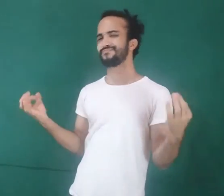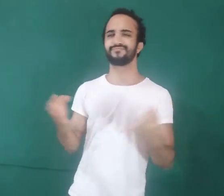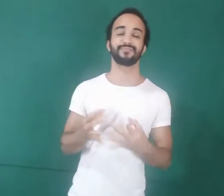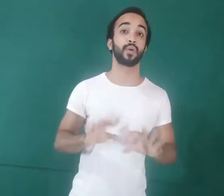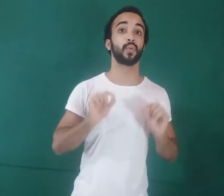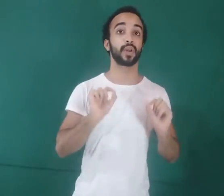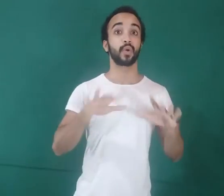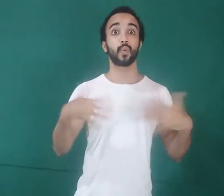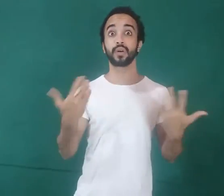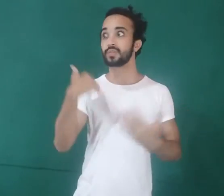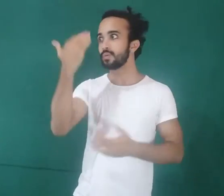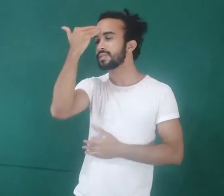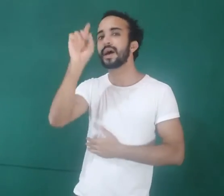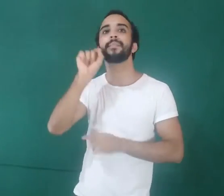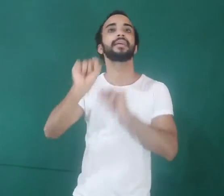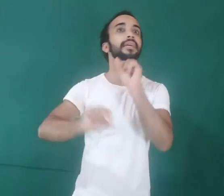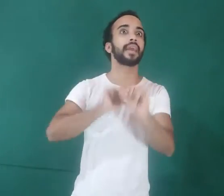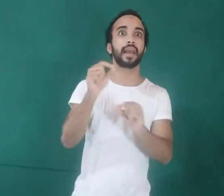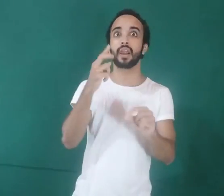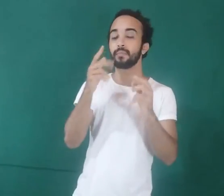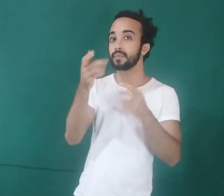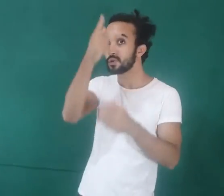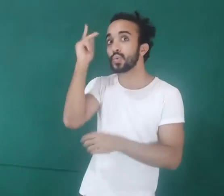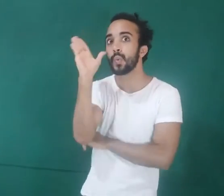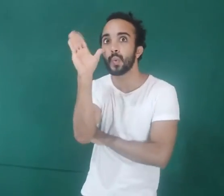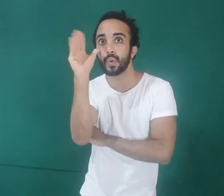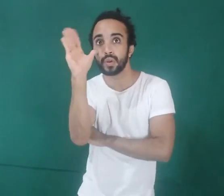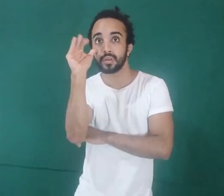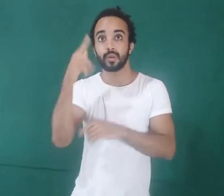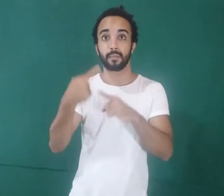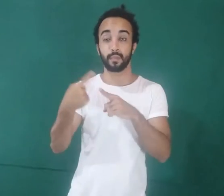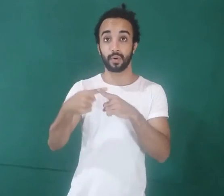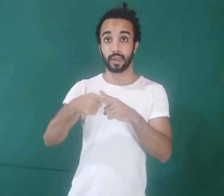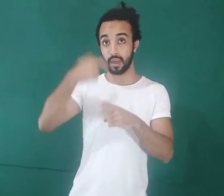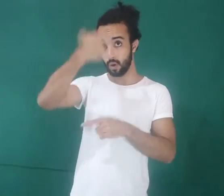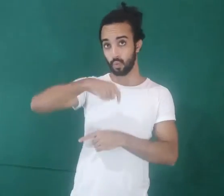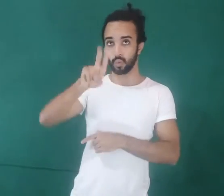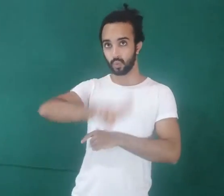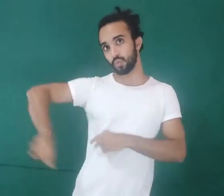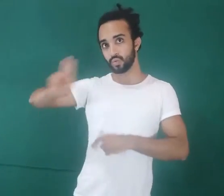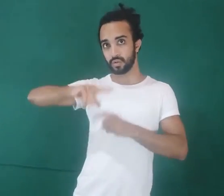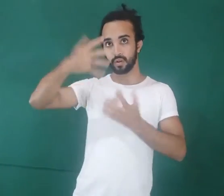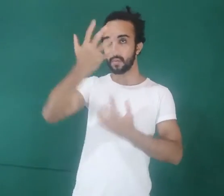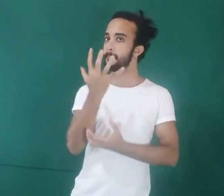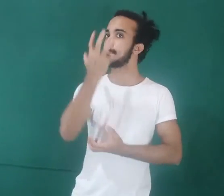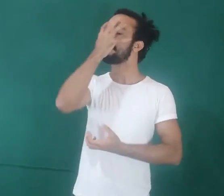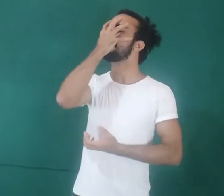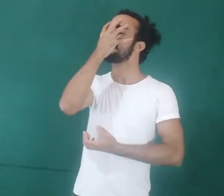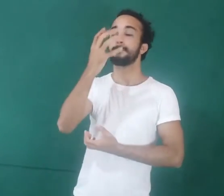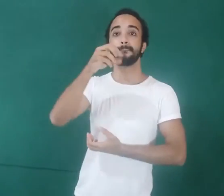Quando elas ficam curiosas. Eu digo isso porque desde que eu usava máscara de laúça para ir em exposição de artes visuais, eu via o olho